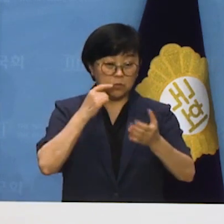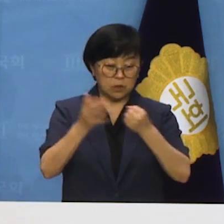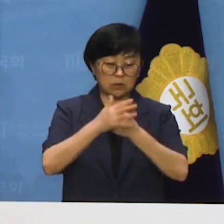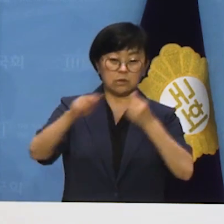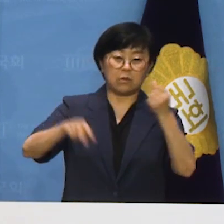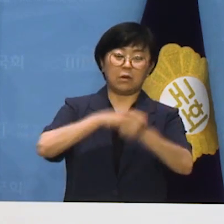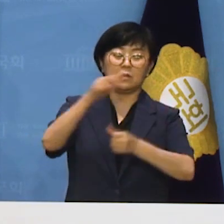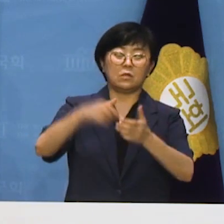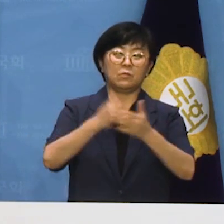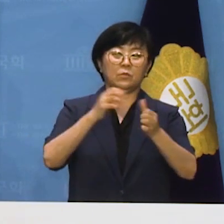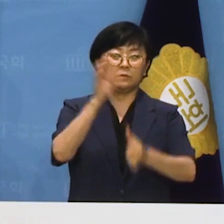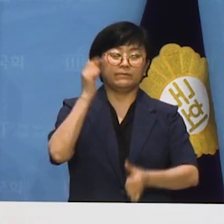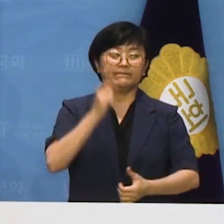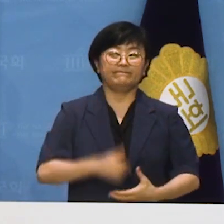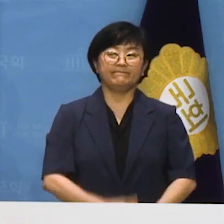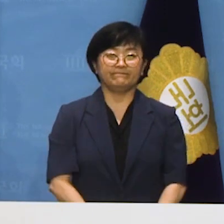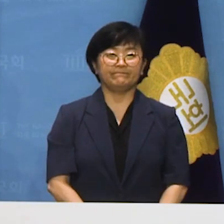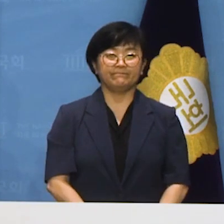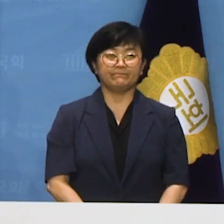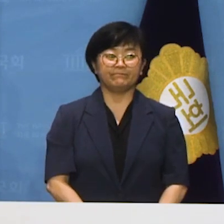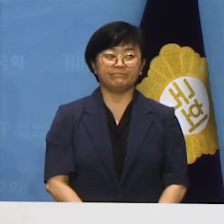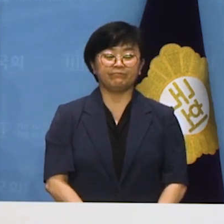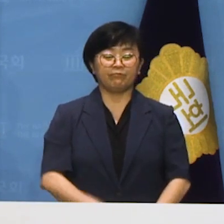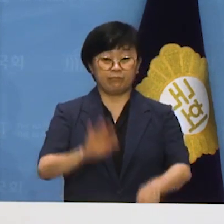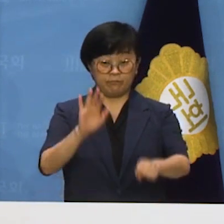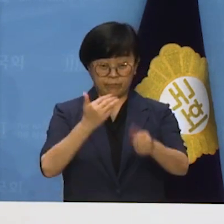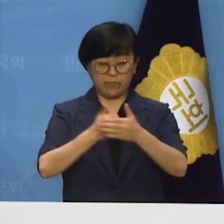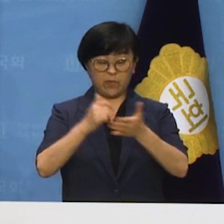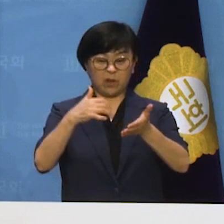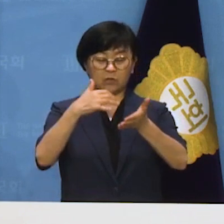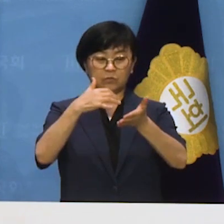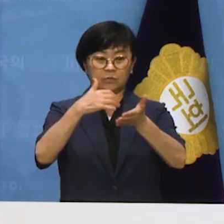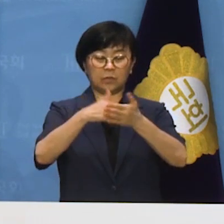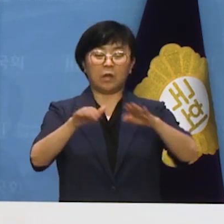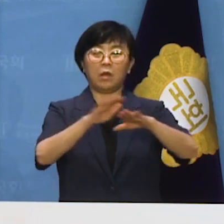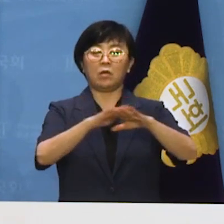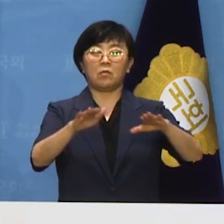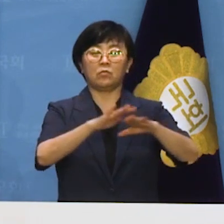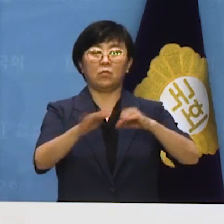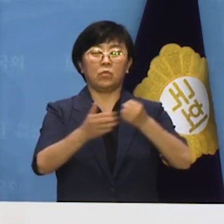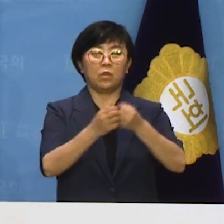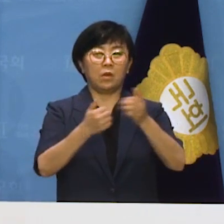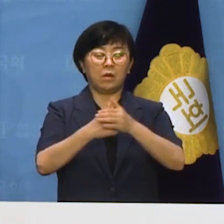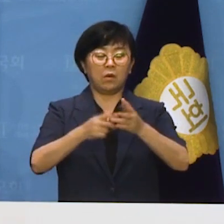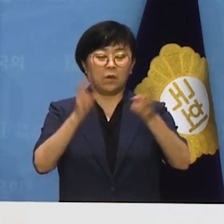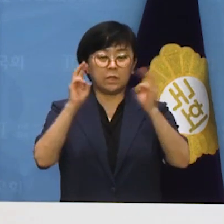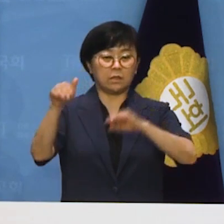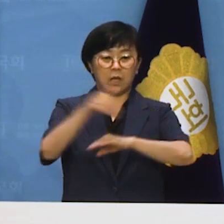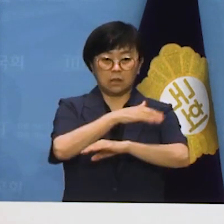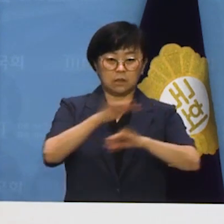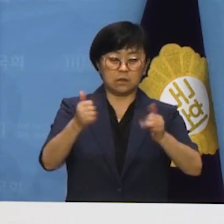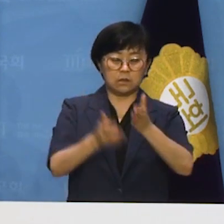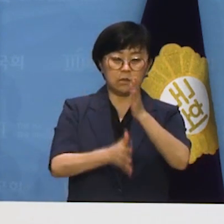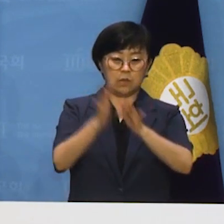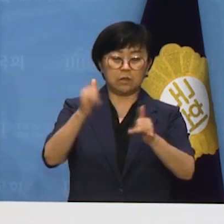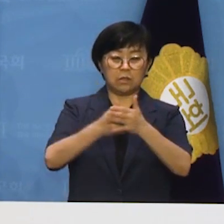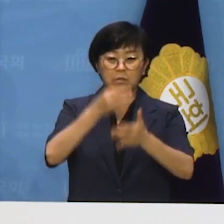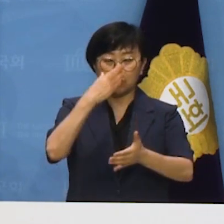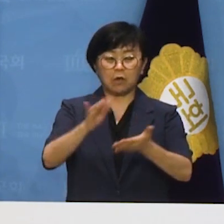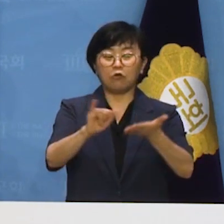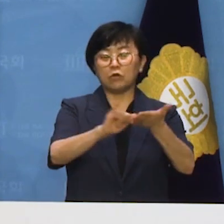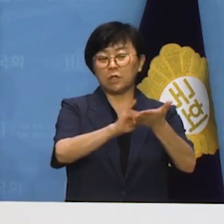현실을 벗어나지 못하게 될 것입니다 잘못된 수요예책으로 출퇴근 시민들을 고통으로 내몰고 있는 김포